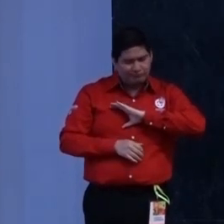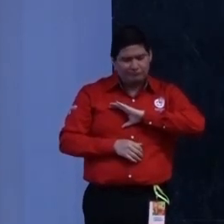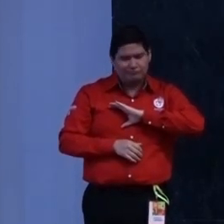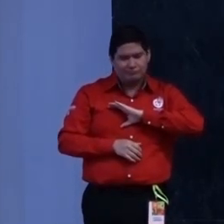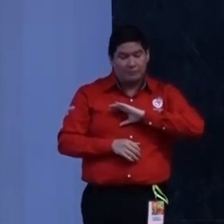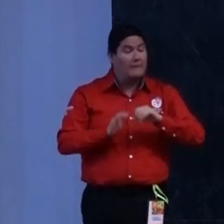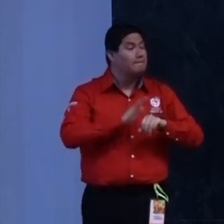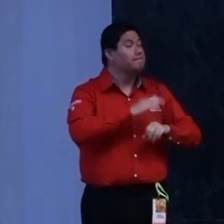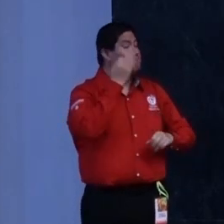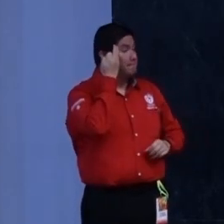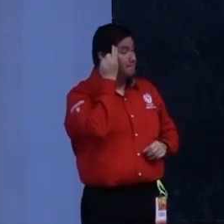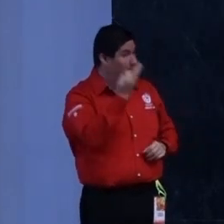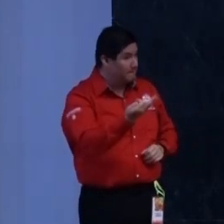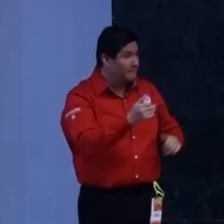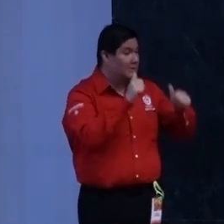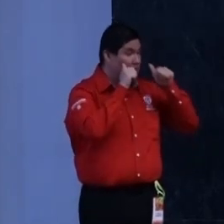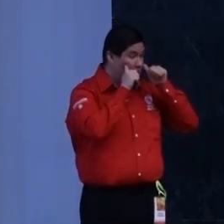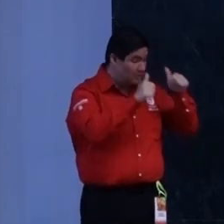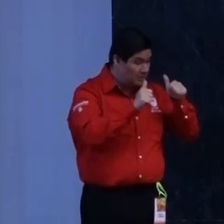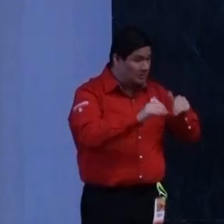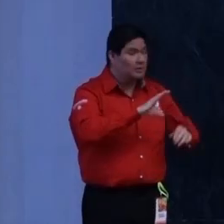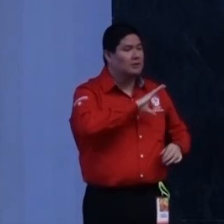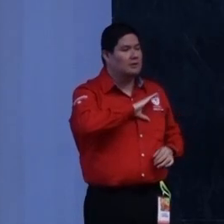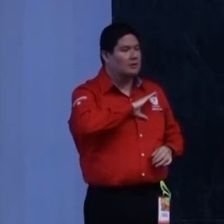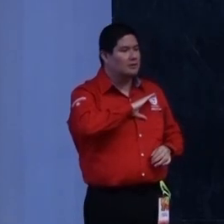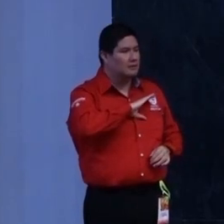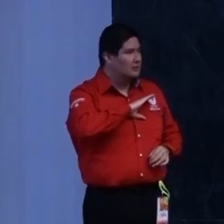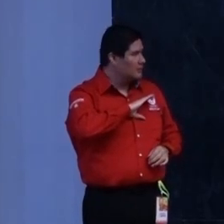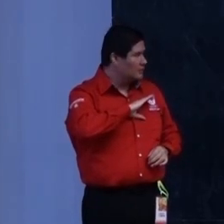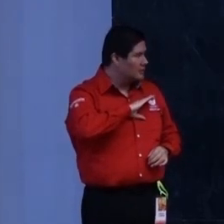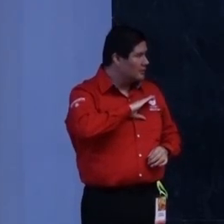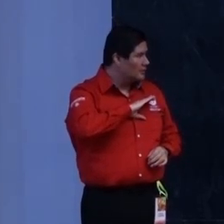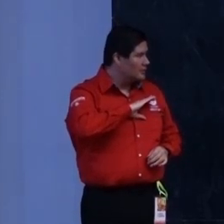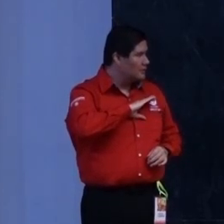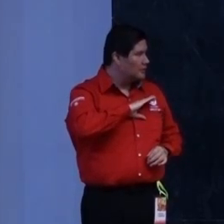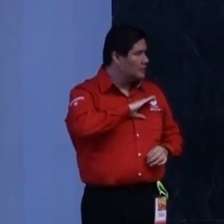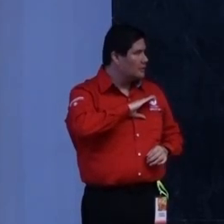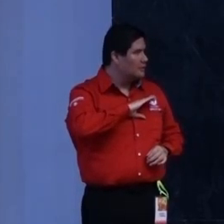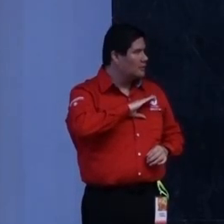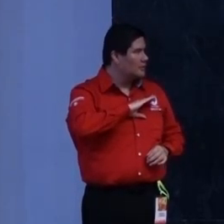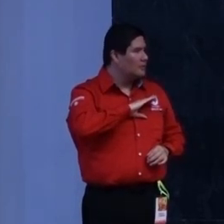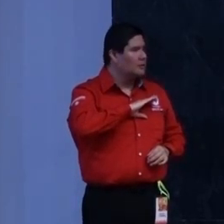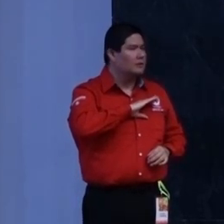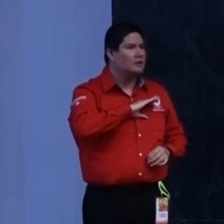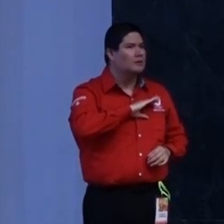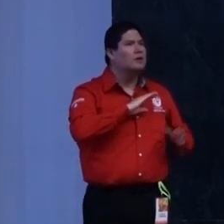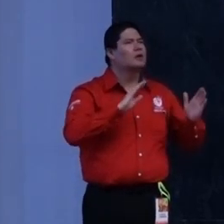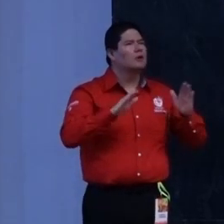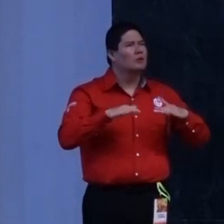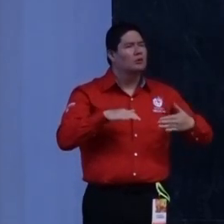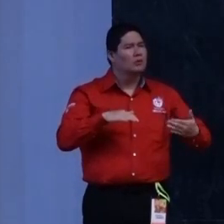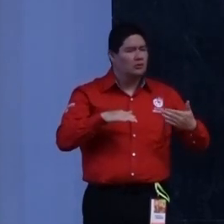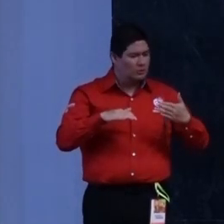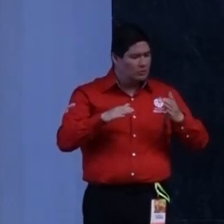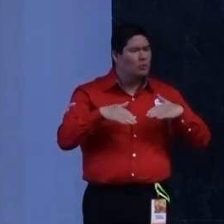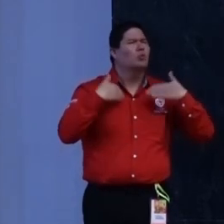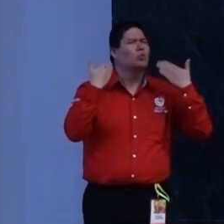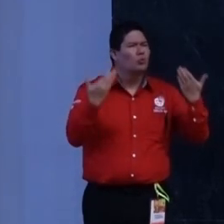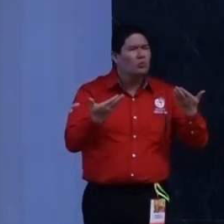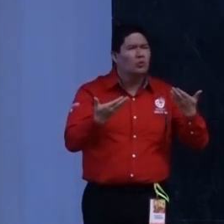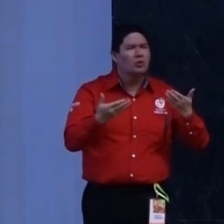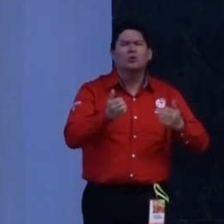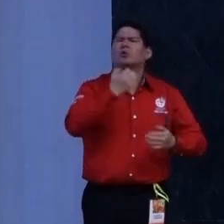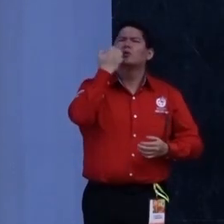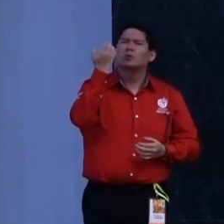más atención y cariño. Oye, ¿y has podido encontrar todo eso fuera, o sea, no en la escuela? ¿Vas a